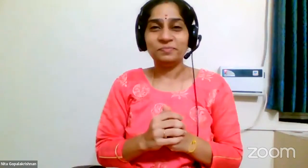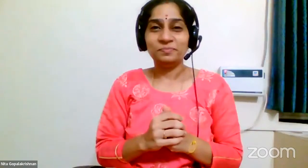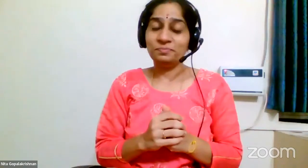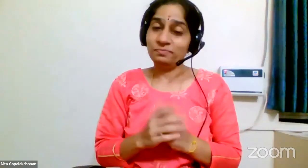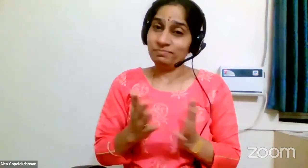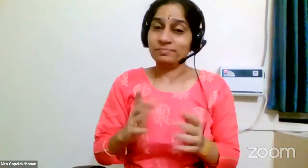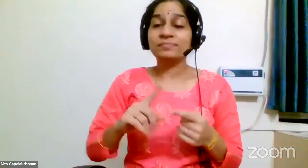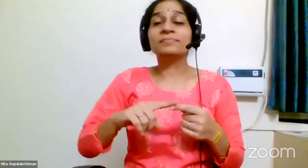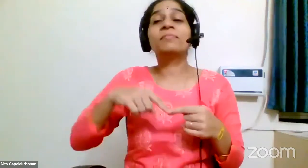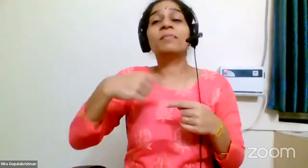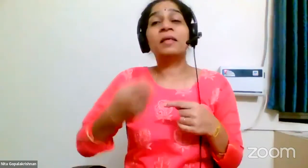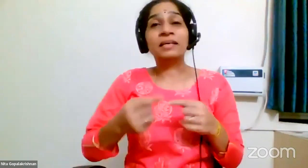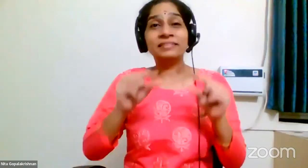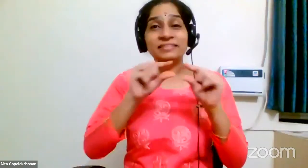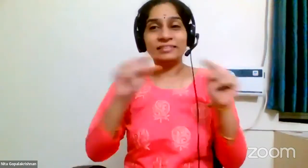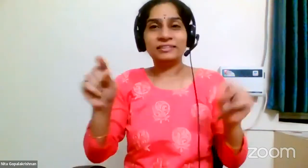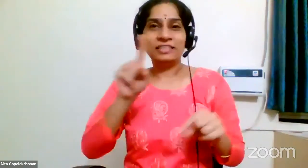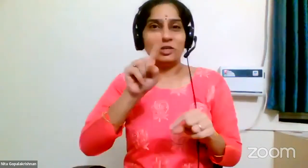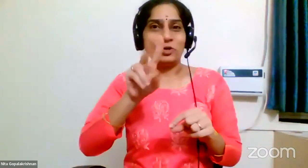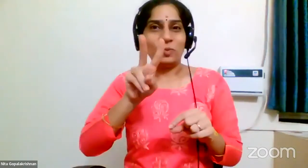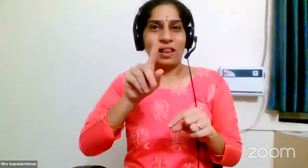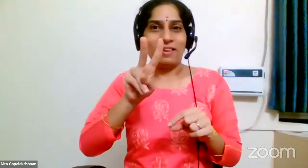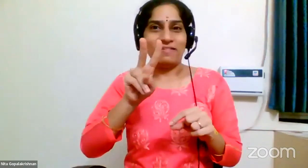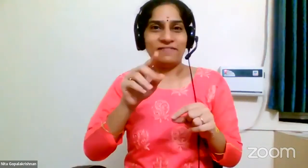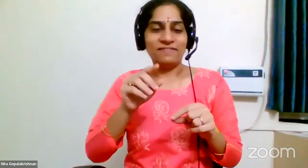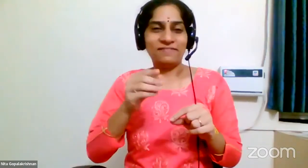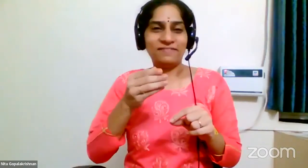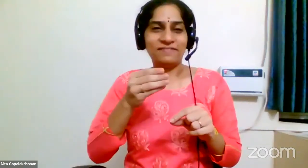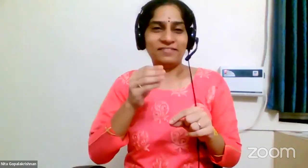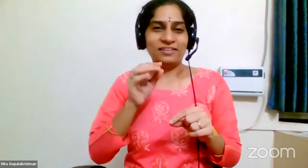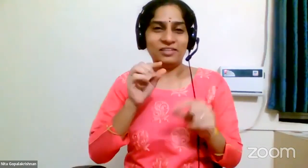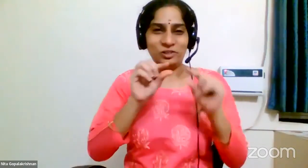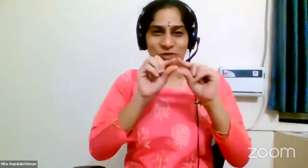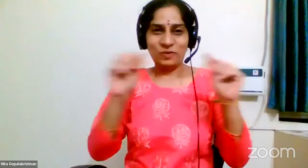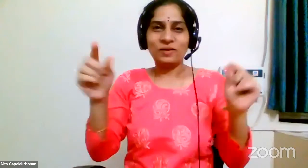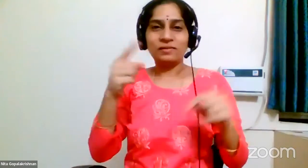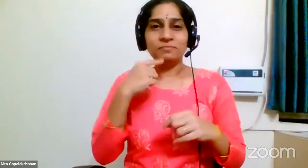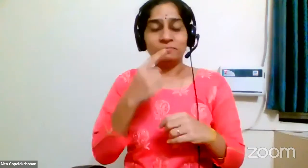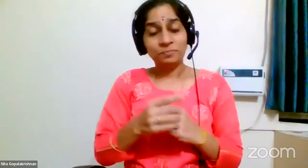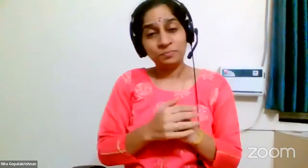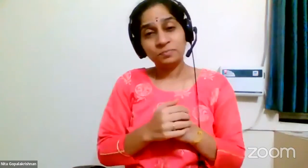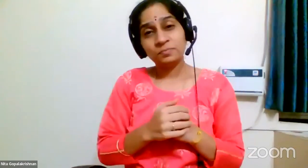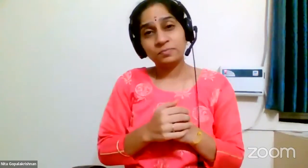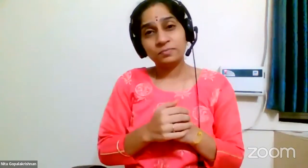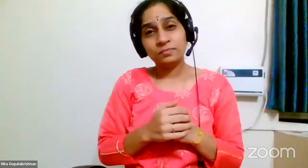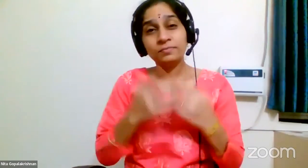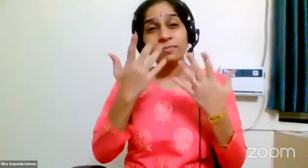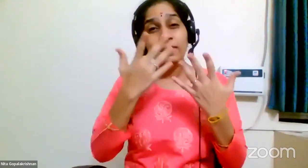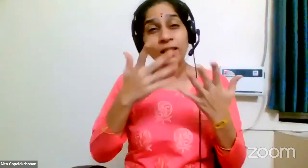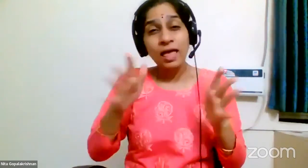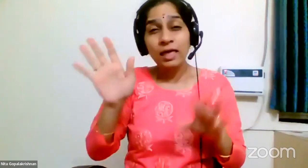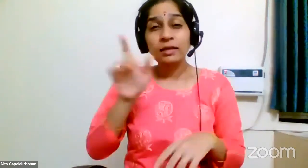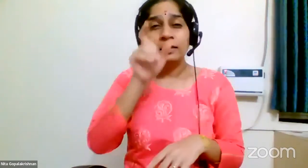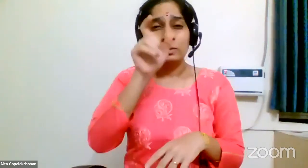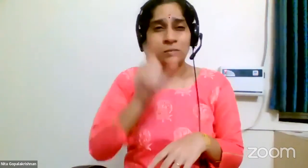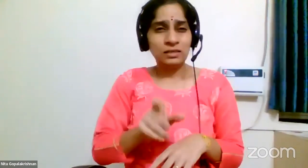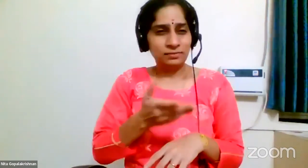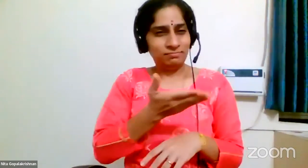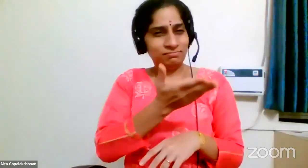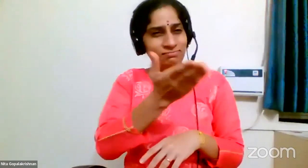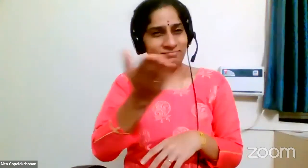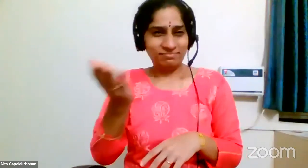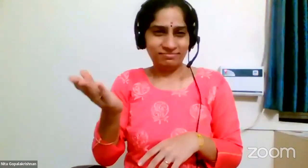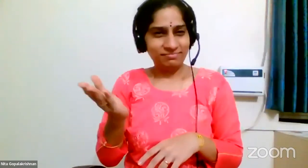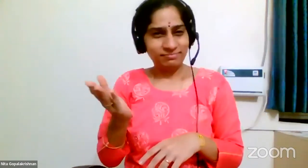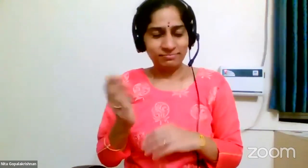आगे बता रहे हैं 12वें श्लोक में कि कोई भी व्यक्ति, जो भी मनुष्य जो है संसार में, ज्यादा से